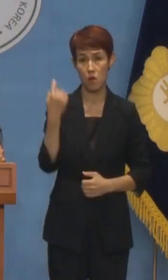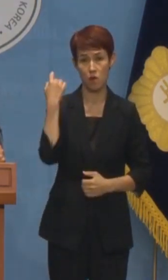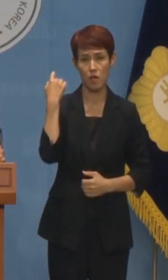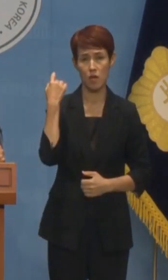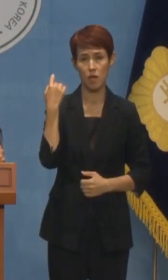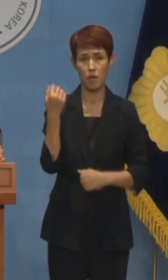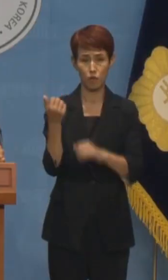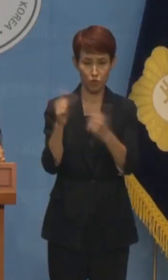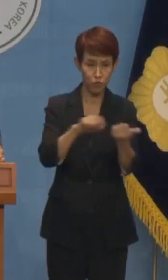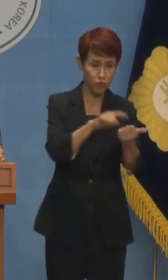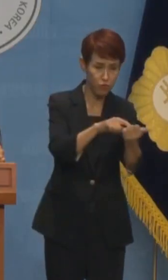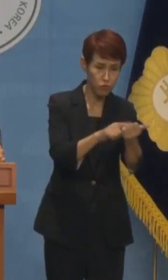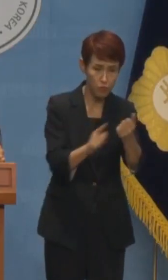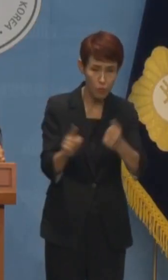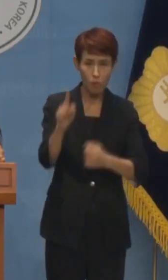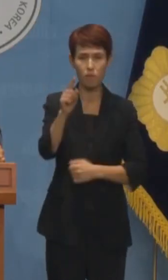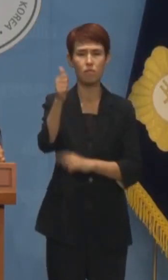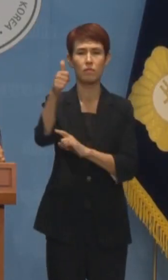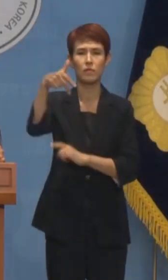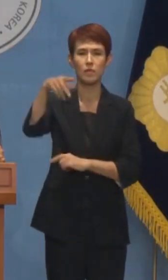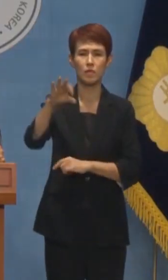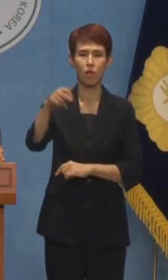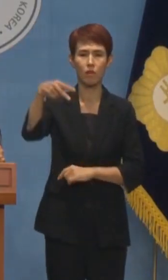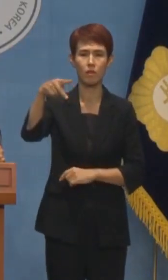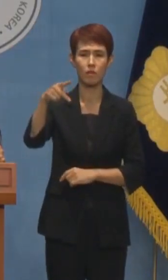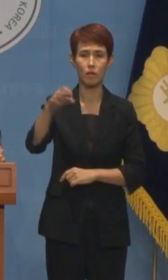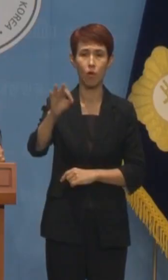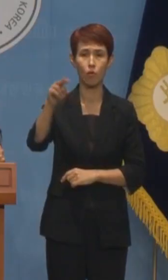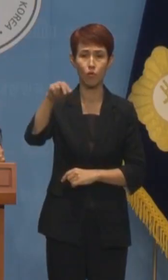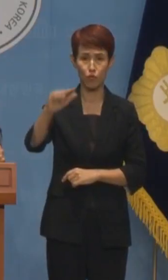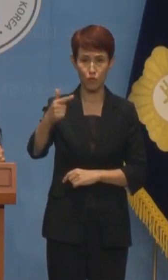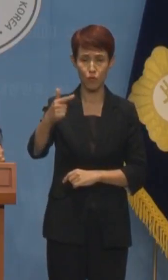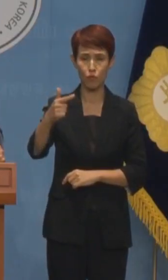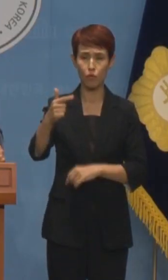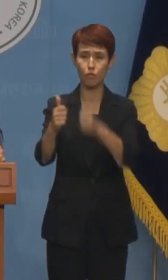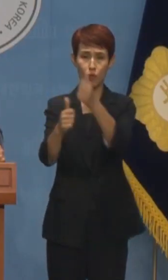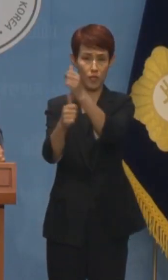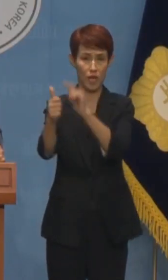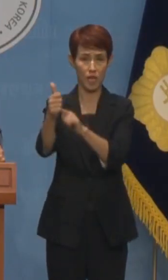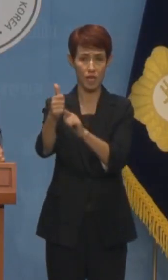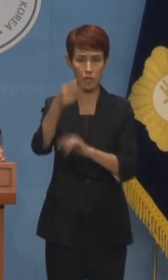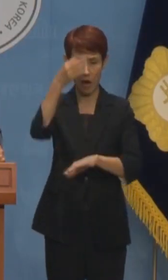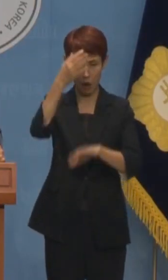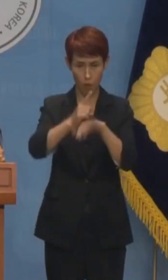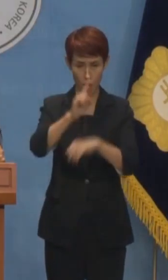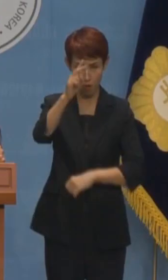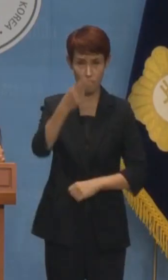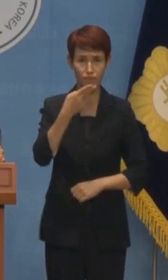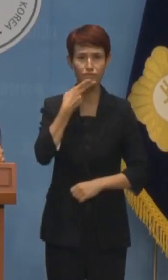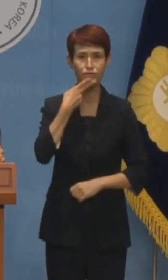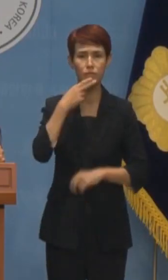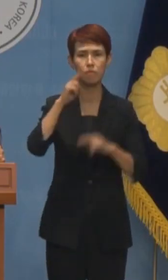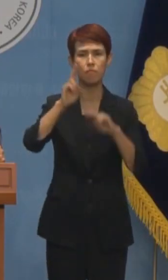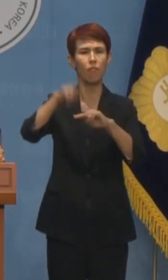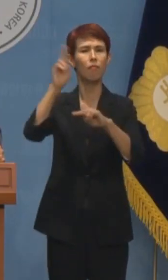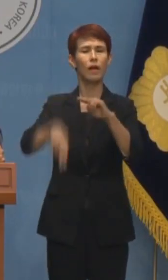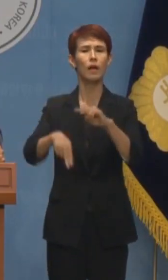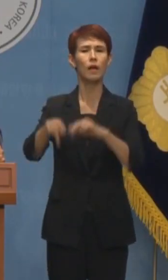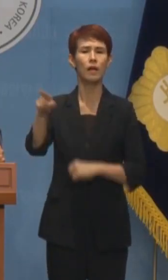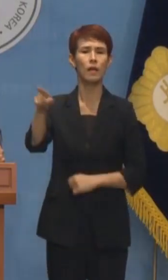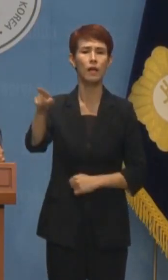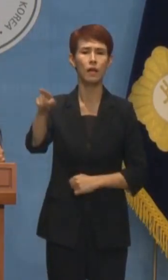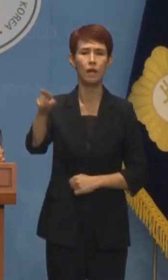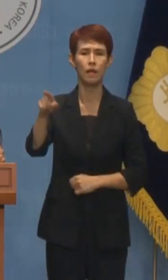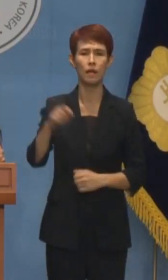고인의 직속 상간이던 정성윤 권익위 부위원장이 사과 한마디 없이 도망치듯